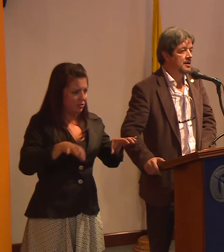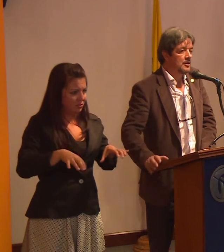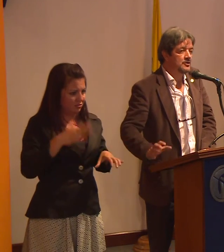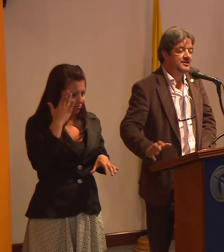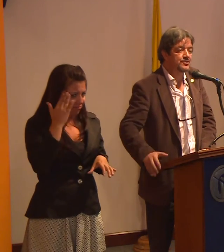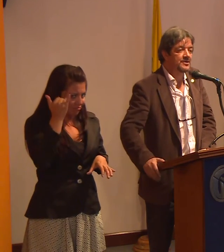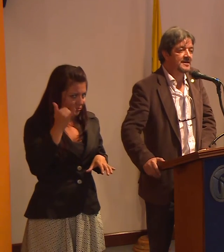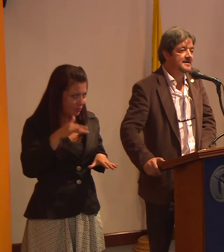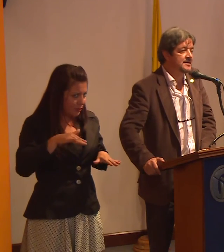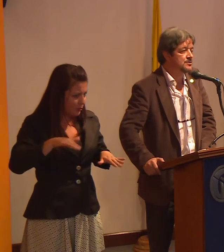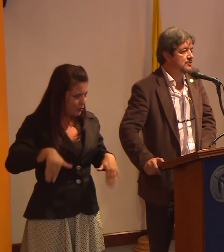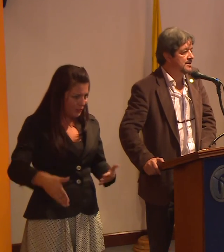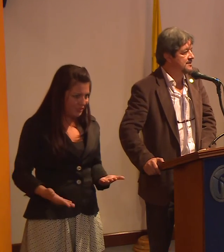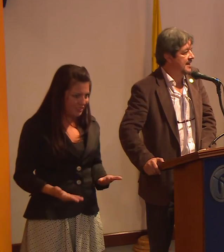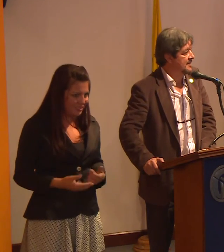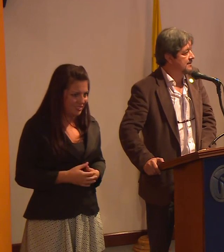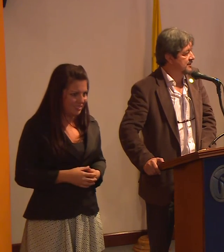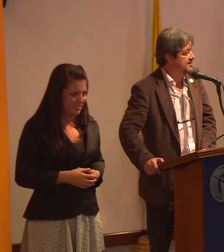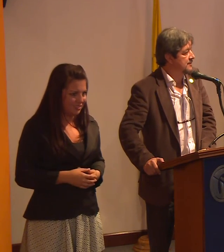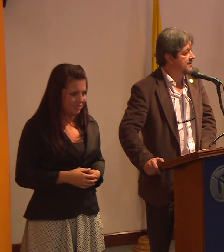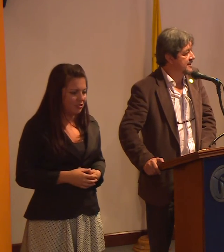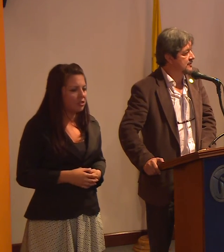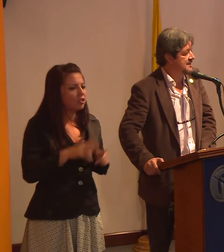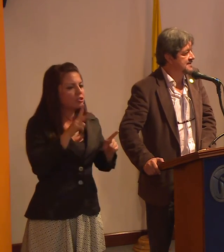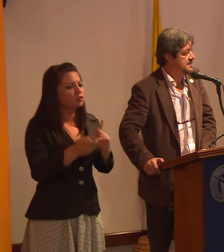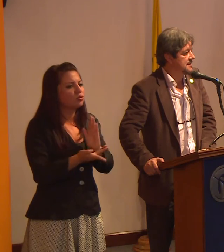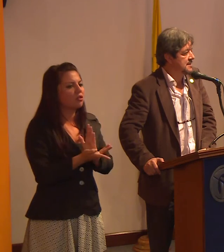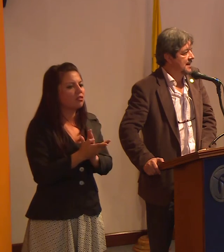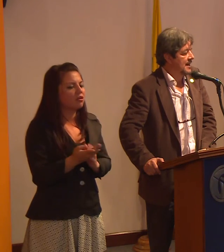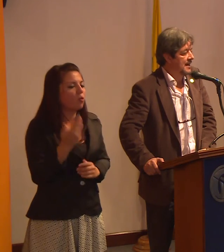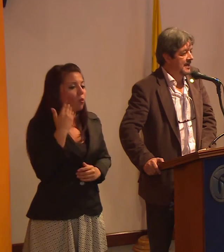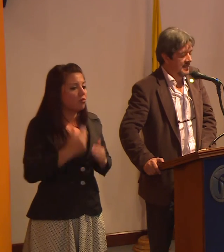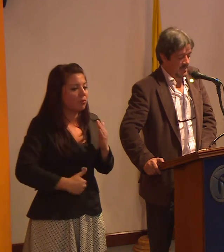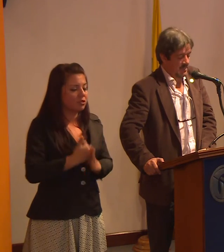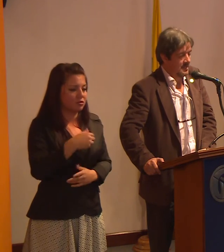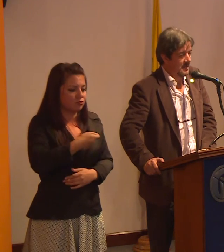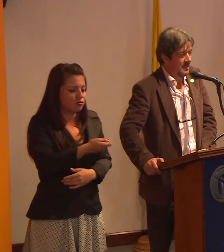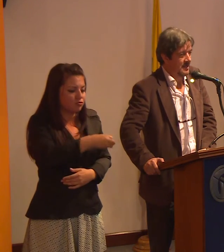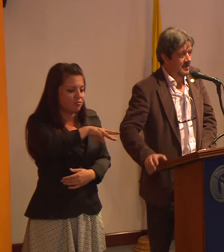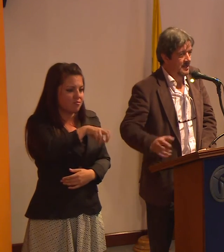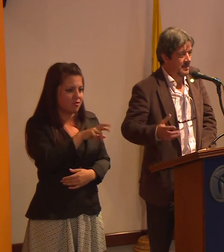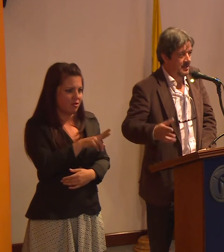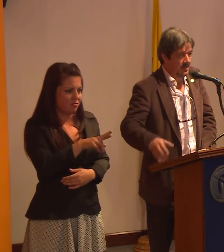académica. Los estudiantes en su grueso llegan el próximo miércoles a la